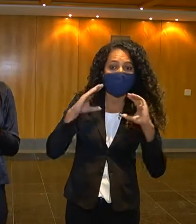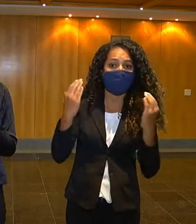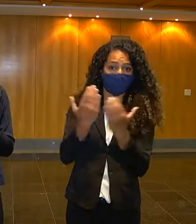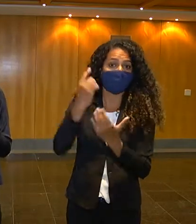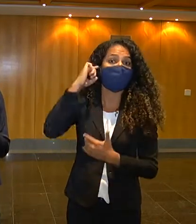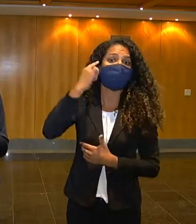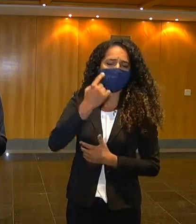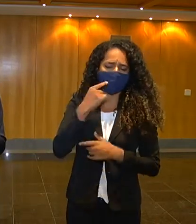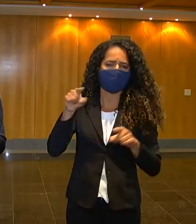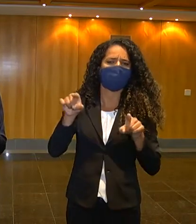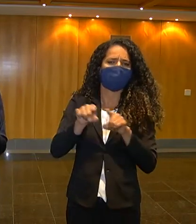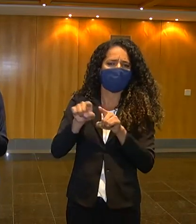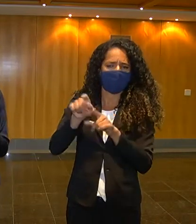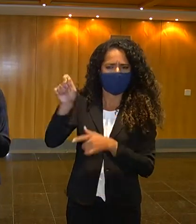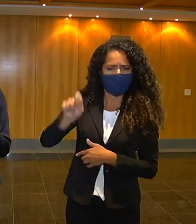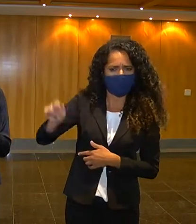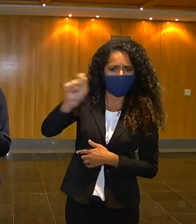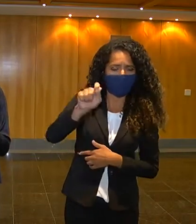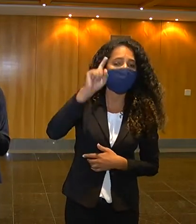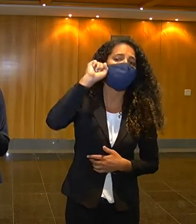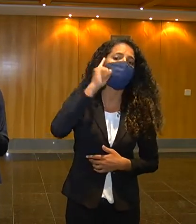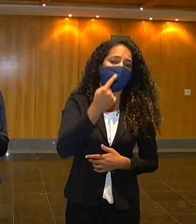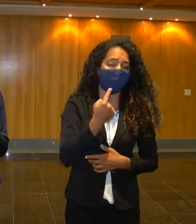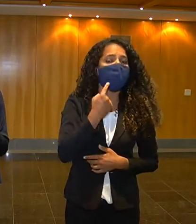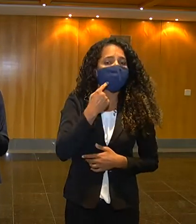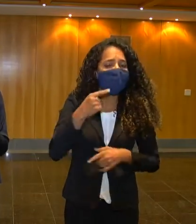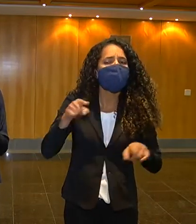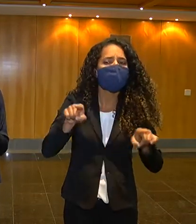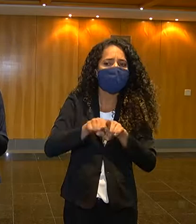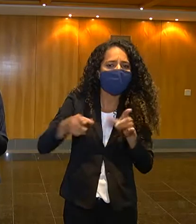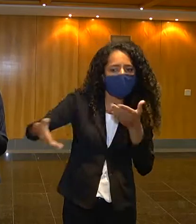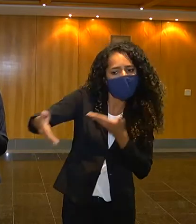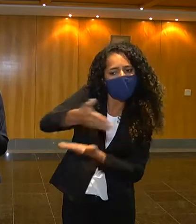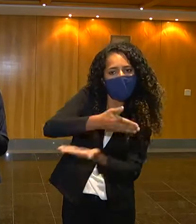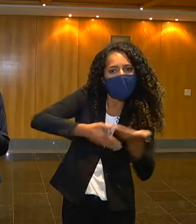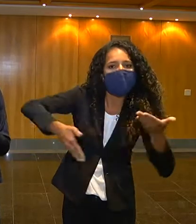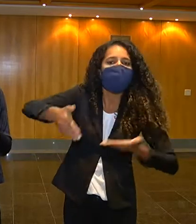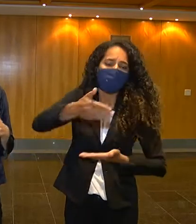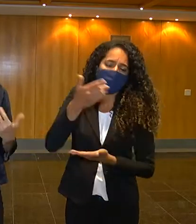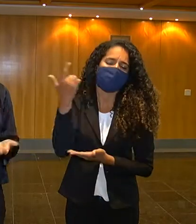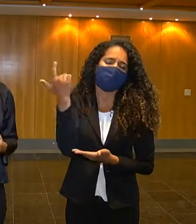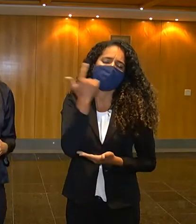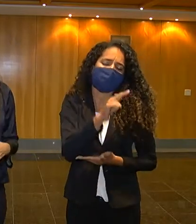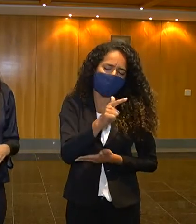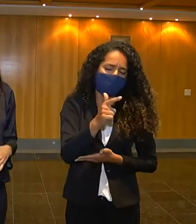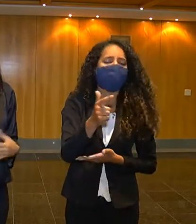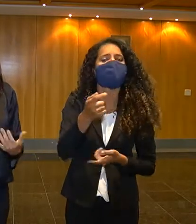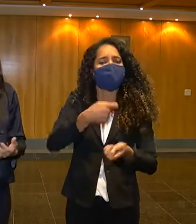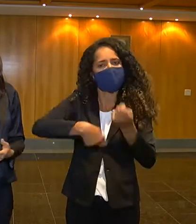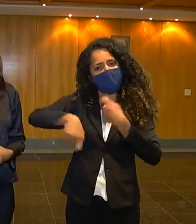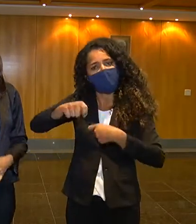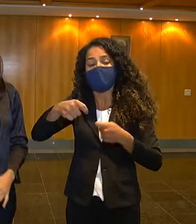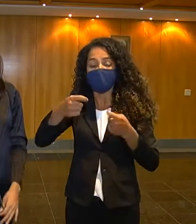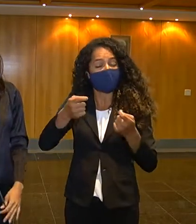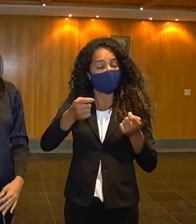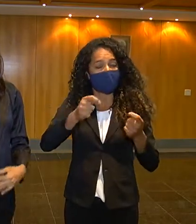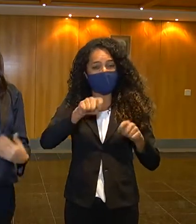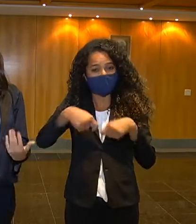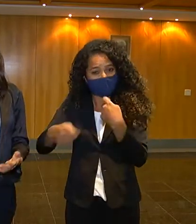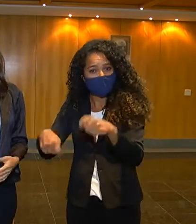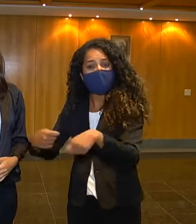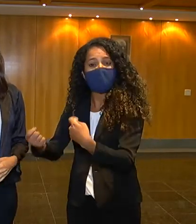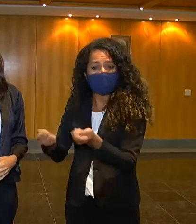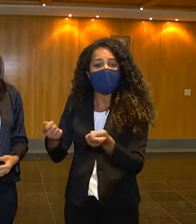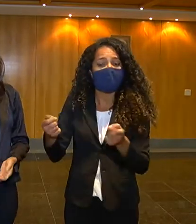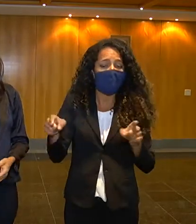comunidade surda, com as associações de surdo, para estar atendendo essas demandas, esses sinais que vão surgindo, para que